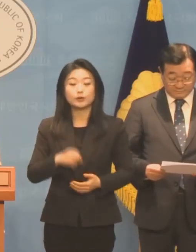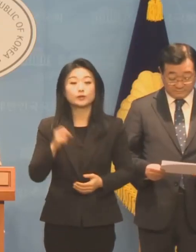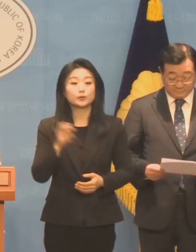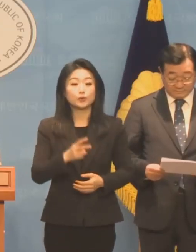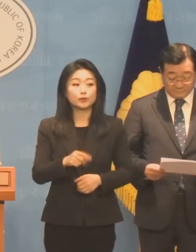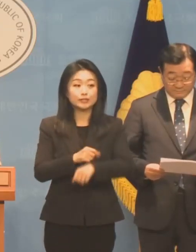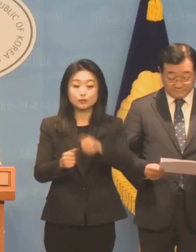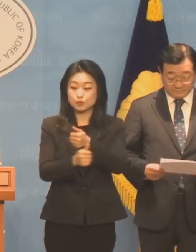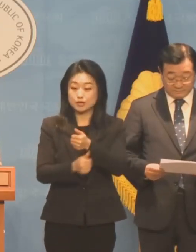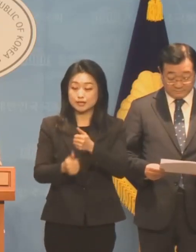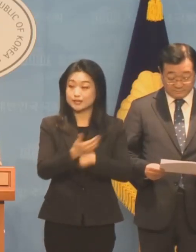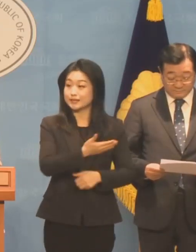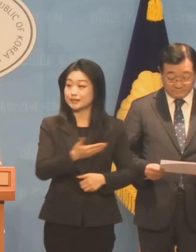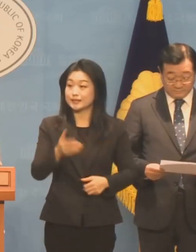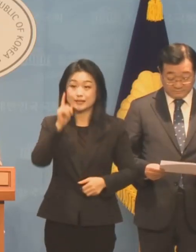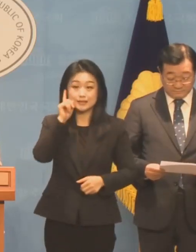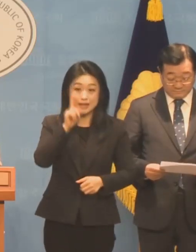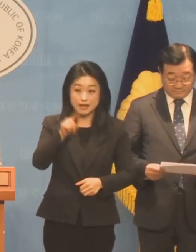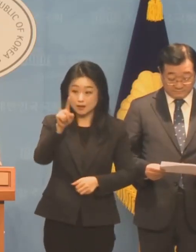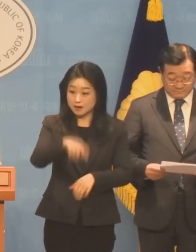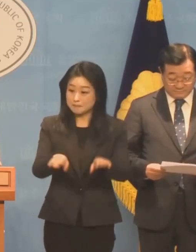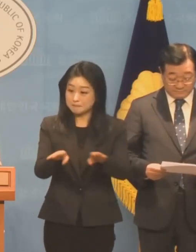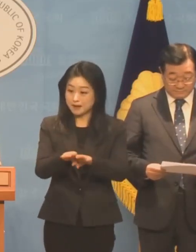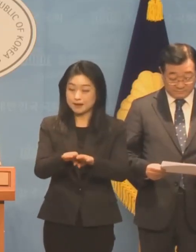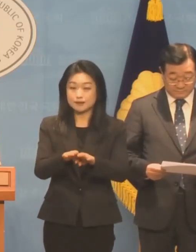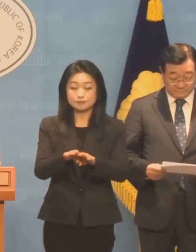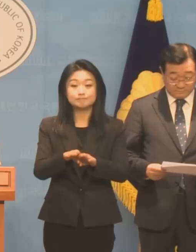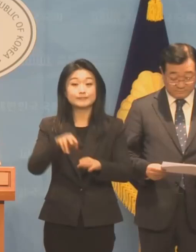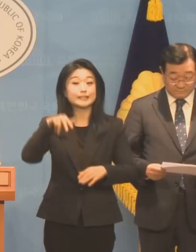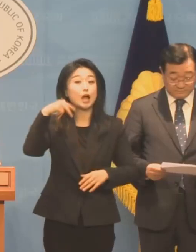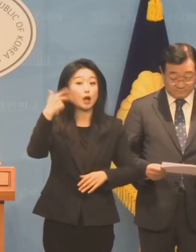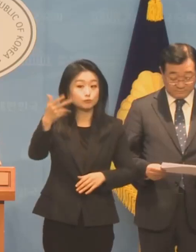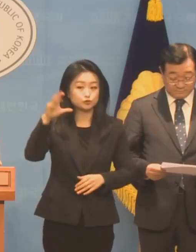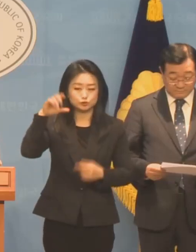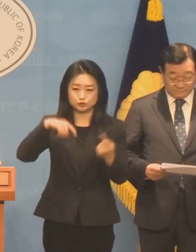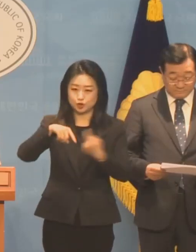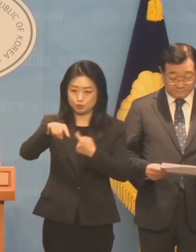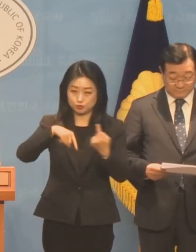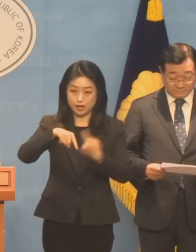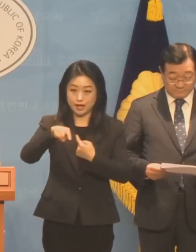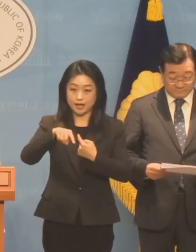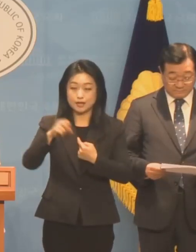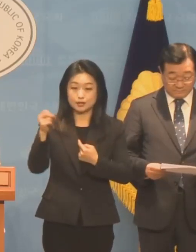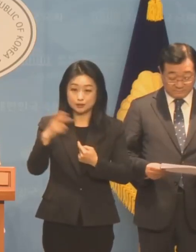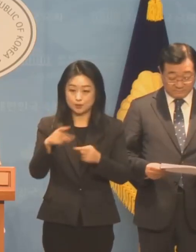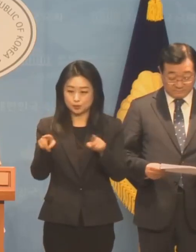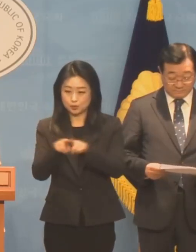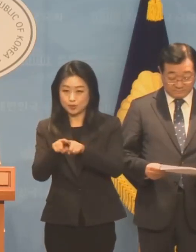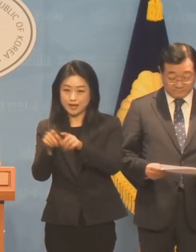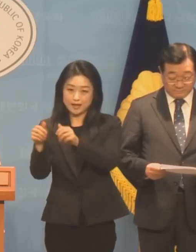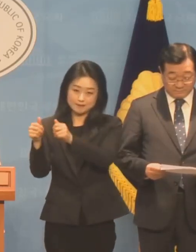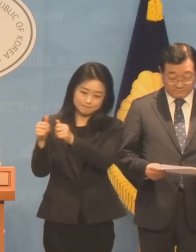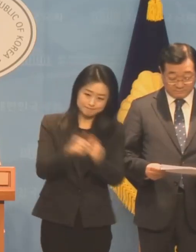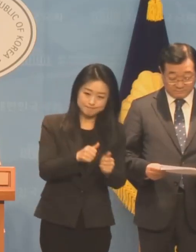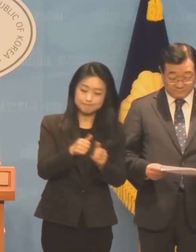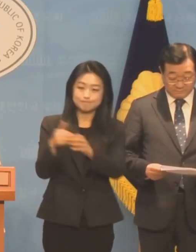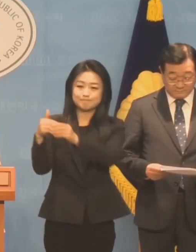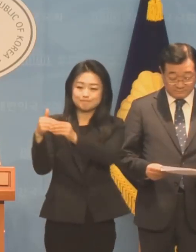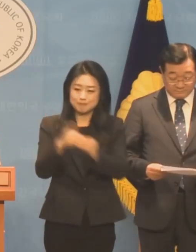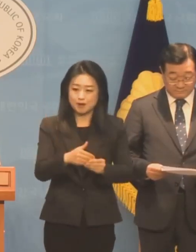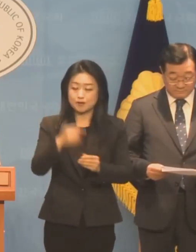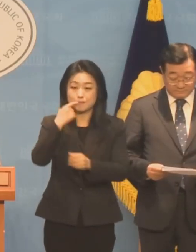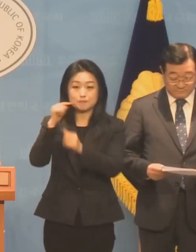우리 특위는 내일이 아니라도 다음 주 청문회 출석 여부, 동행명령장 발부, 현장